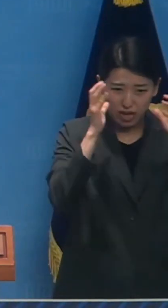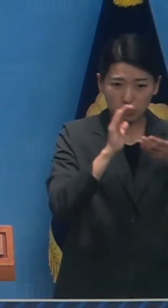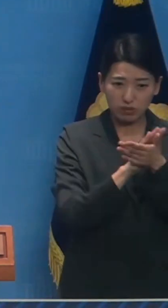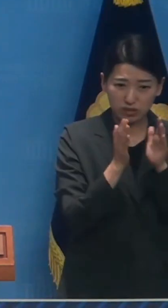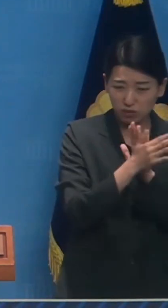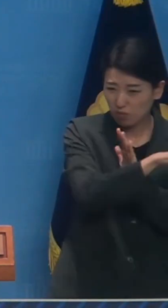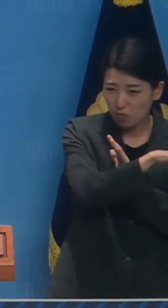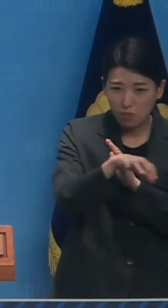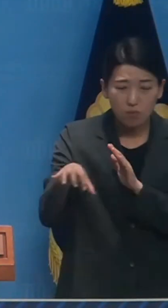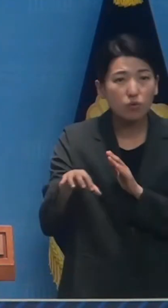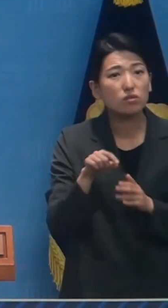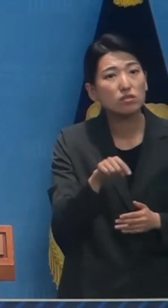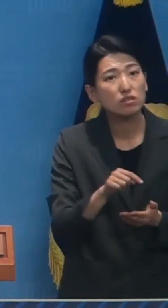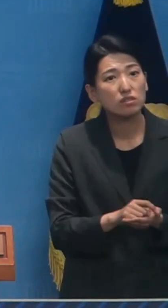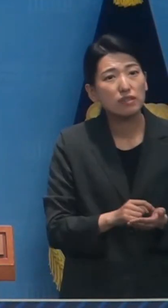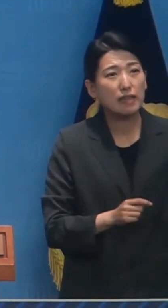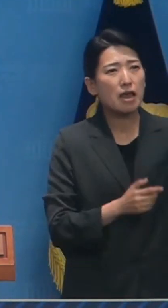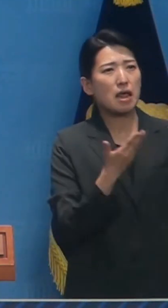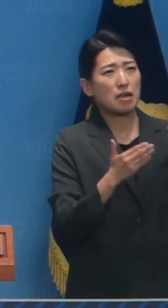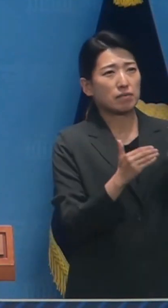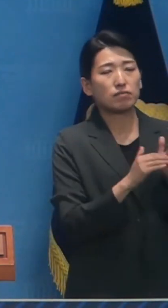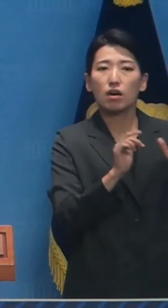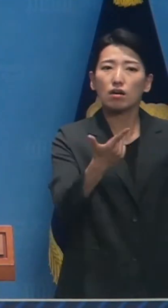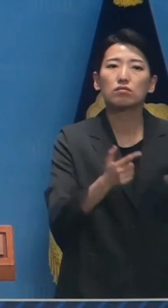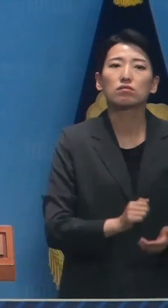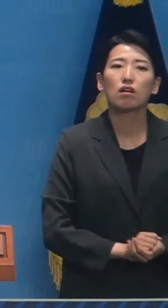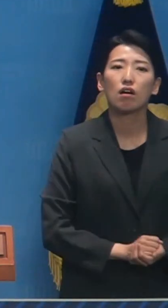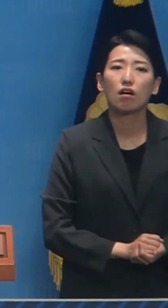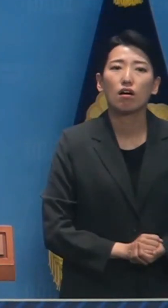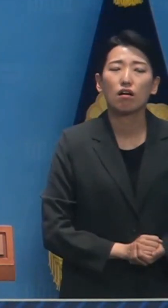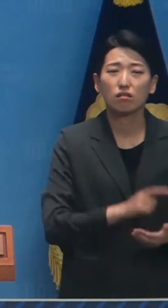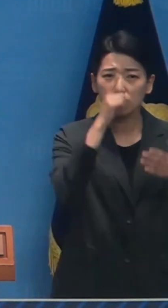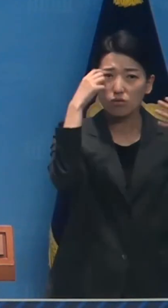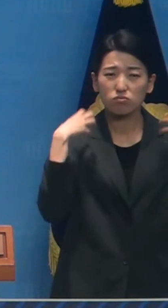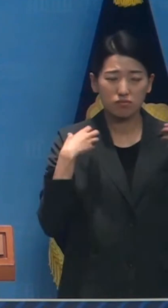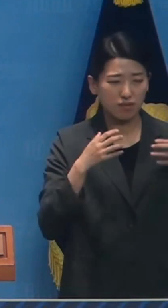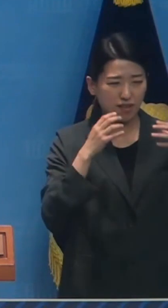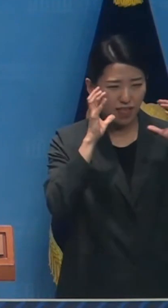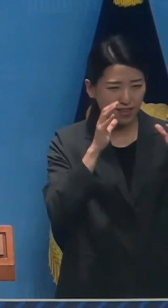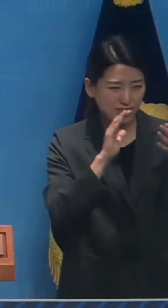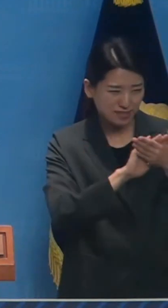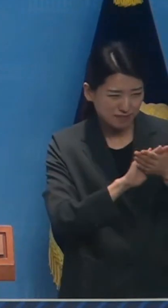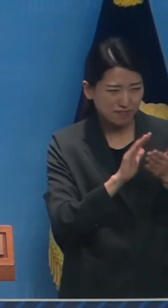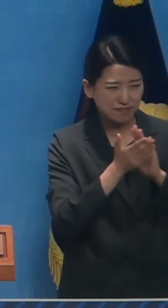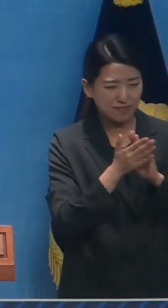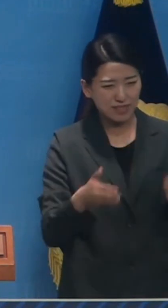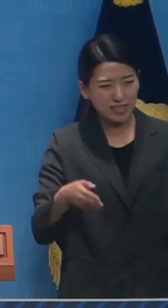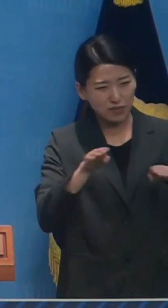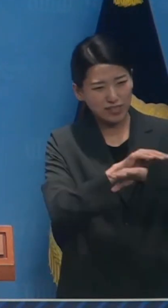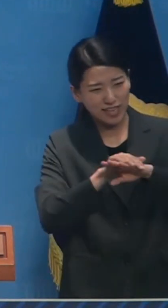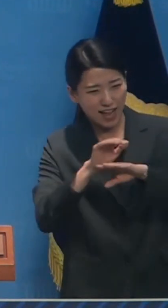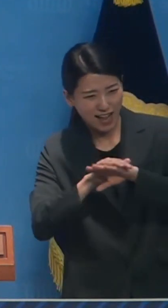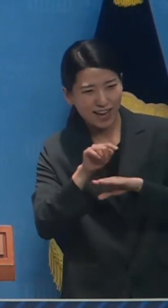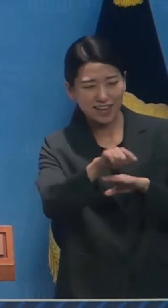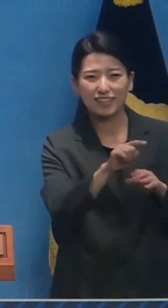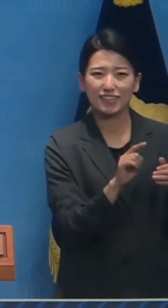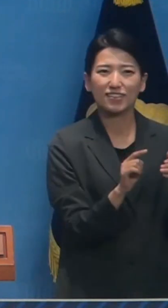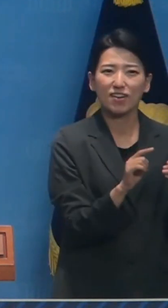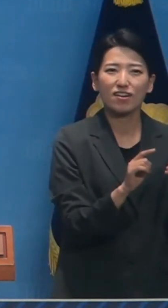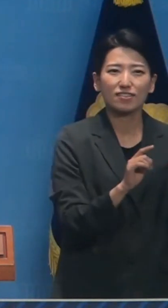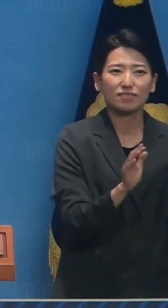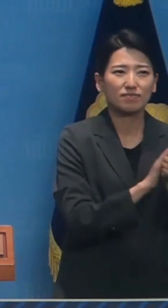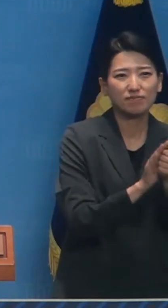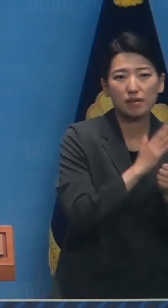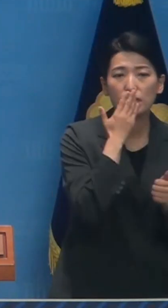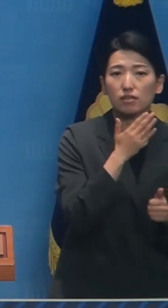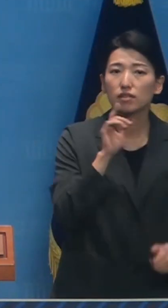정부가 아이를 고아로 만들어서 시설에서 아이를 잘 키운다는 것은 망상입니다. 현재에도 유기 고아를 만드는